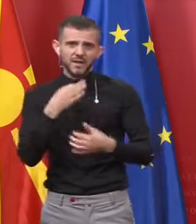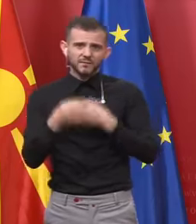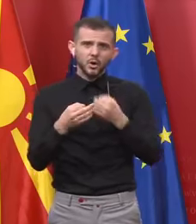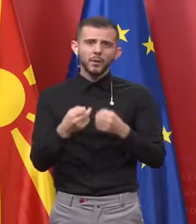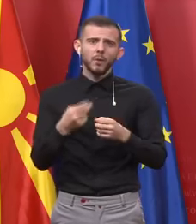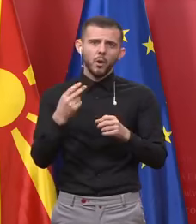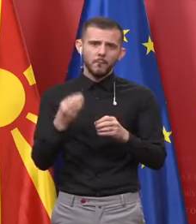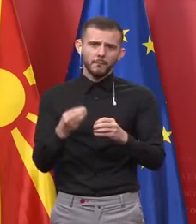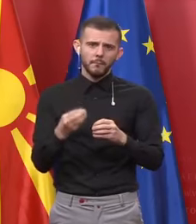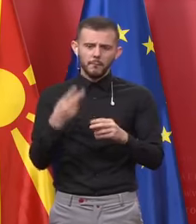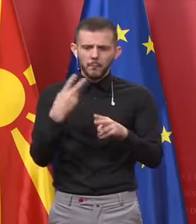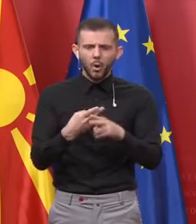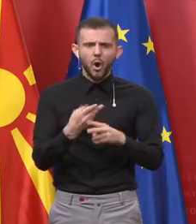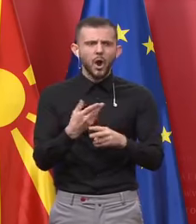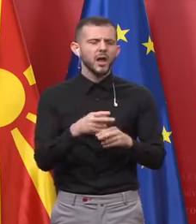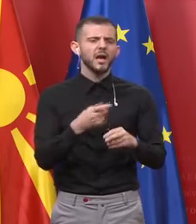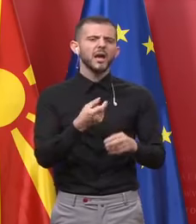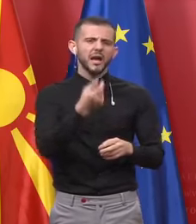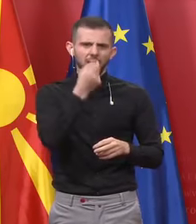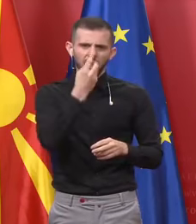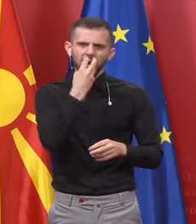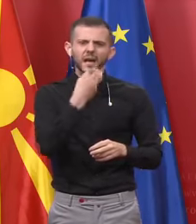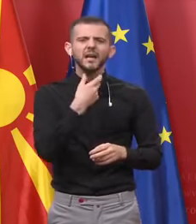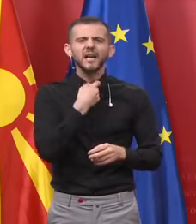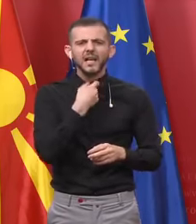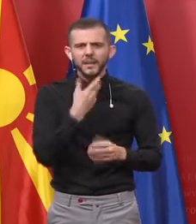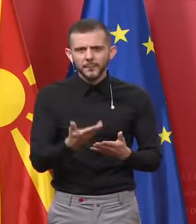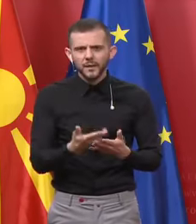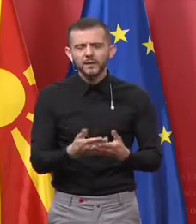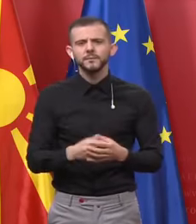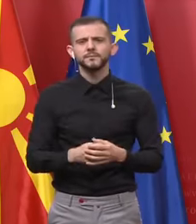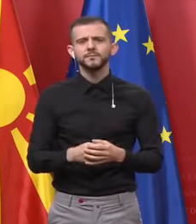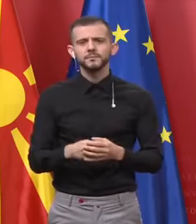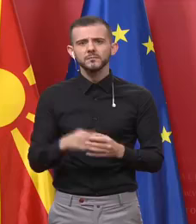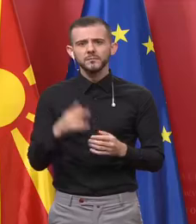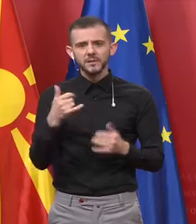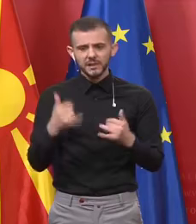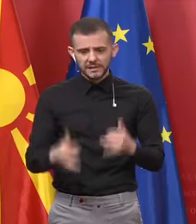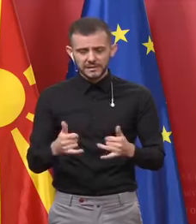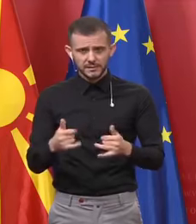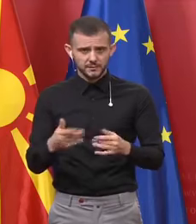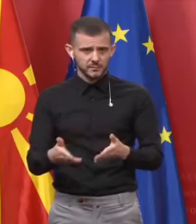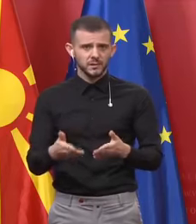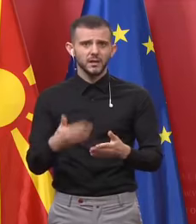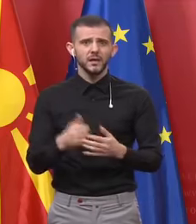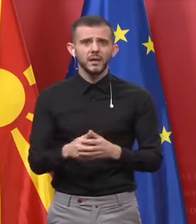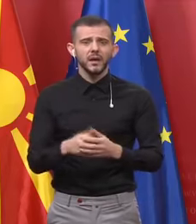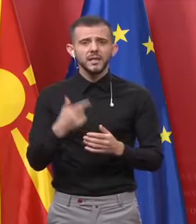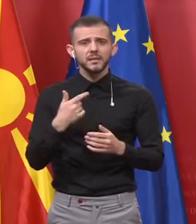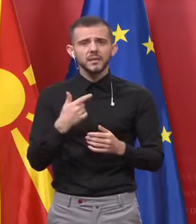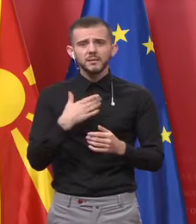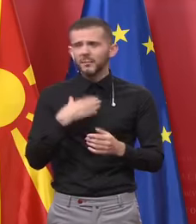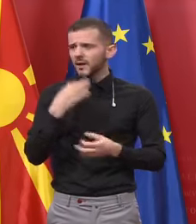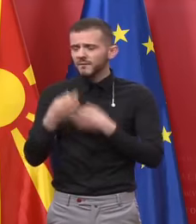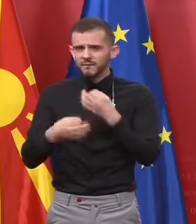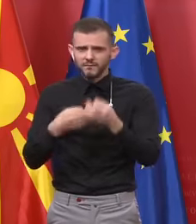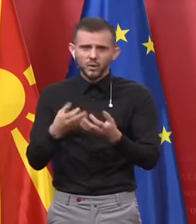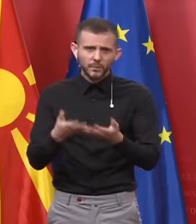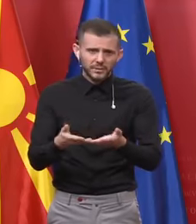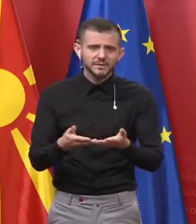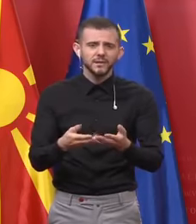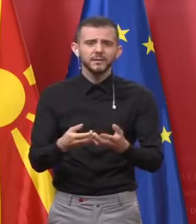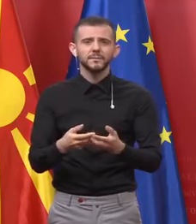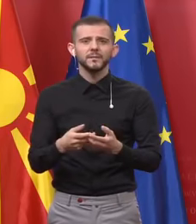бројот на заболени од грип, дополнително многу поголем однос на минатите години. Еве сега овие информации, така да со оглед на тоа